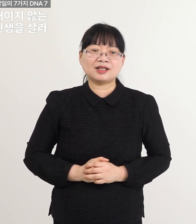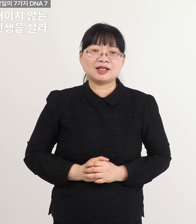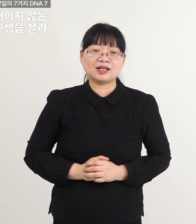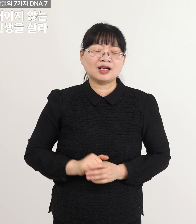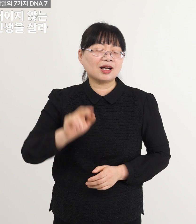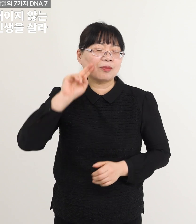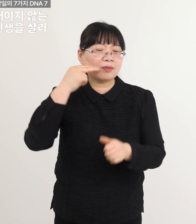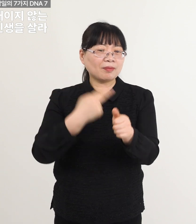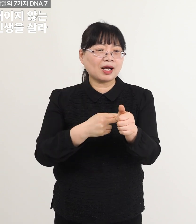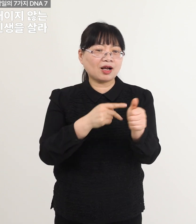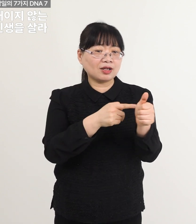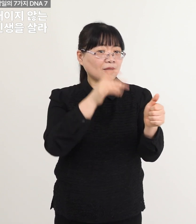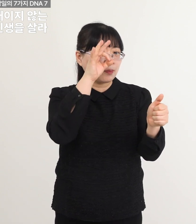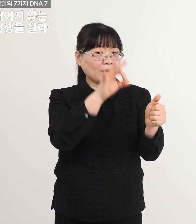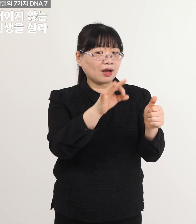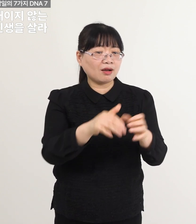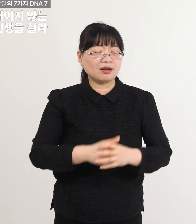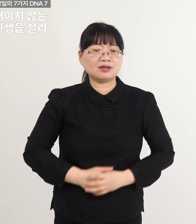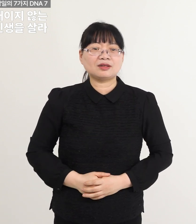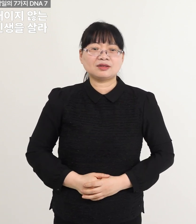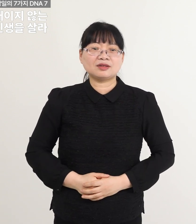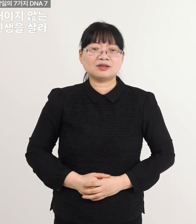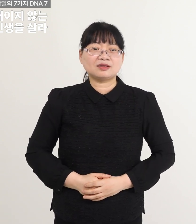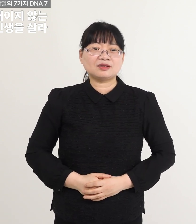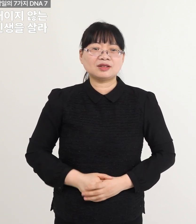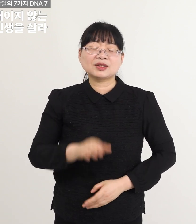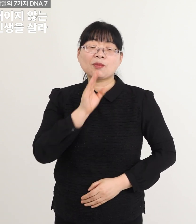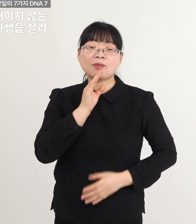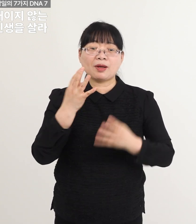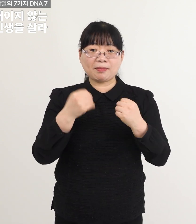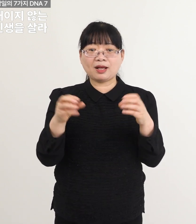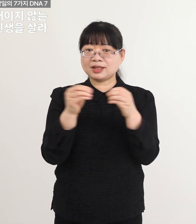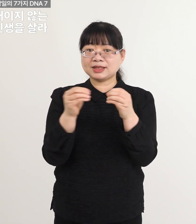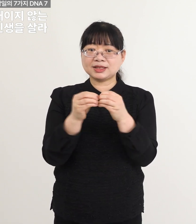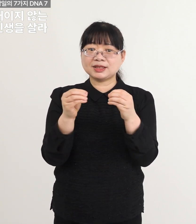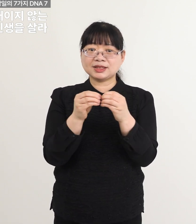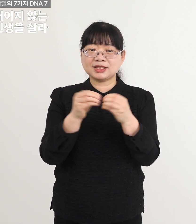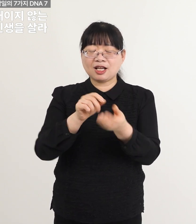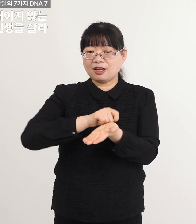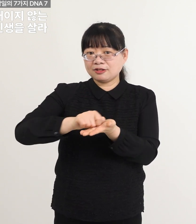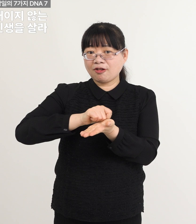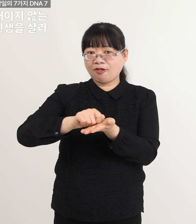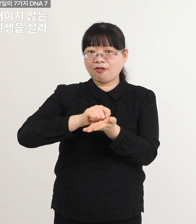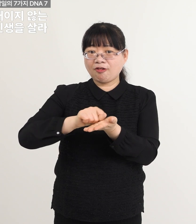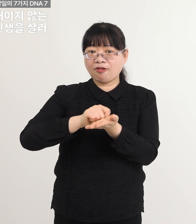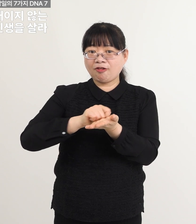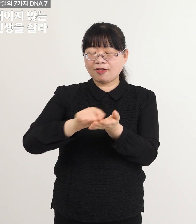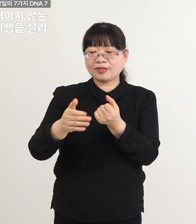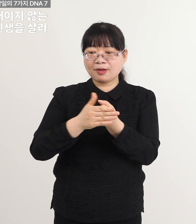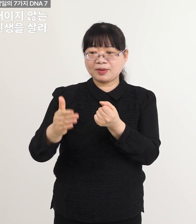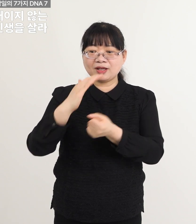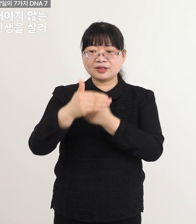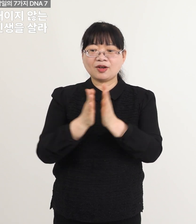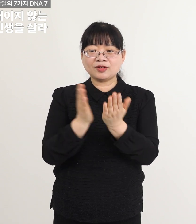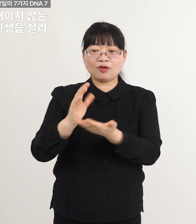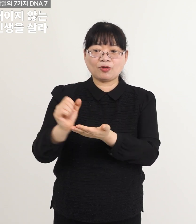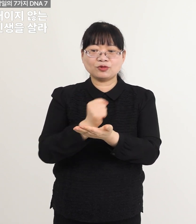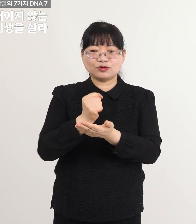바울로 치면 사실 얼마나 많은 글들을 써서 성경으로